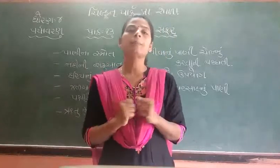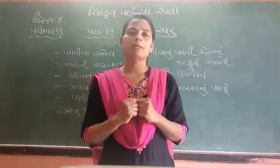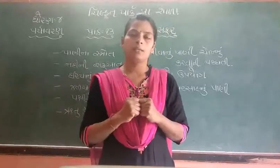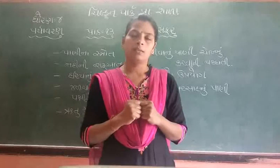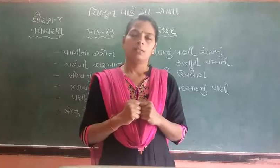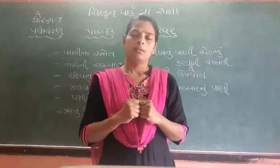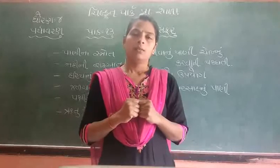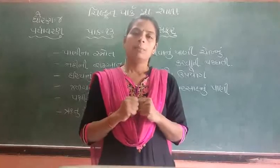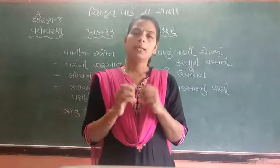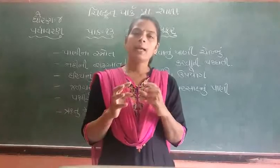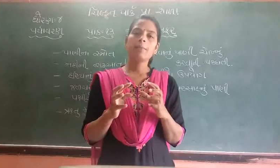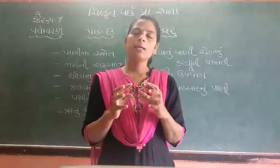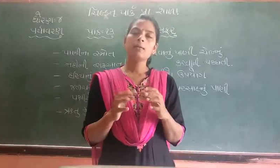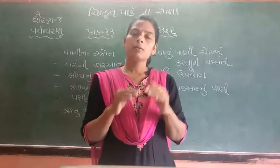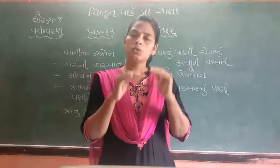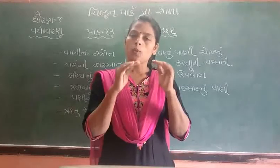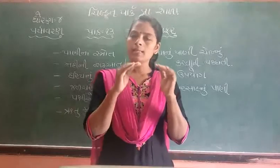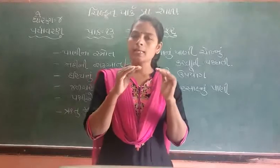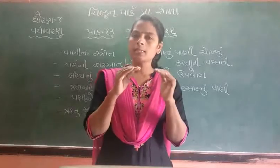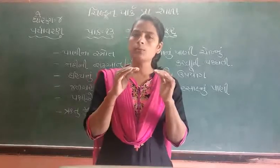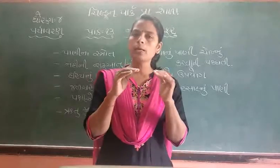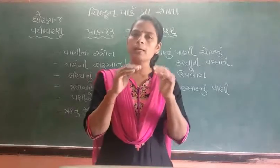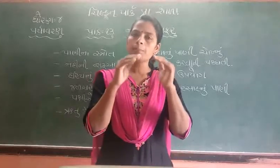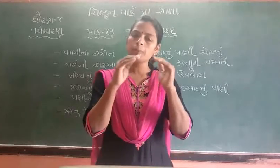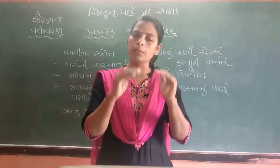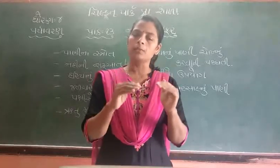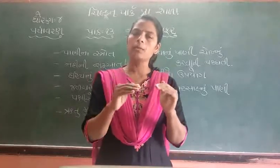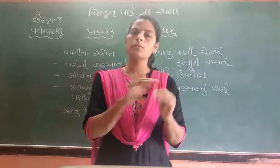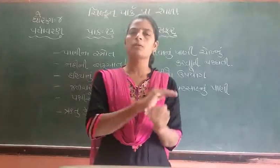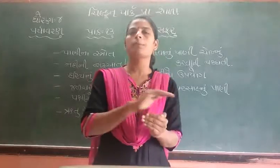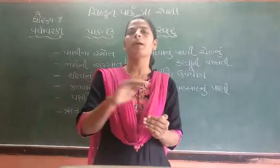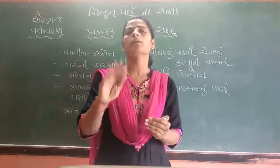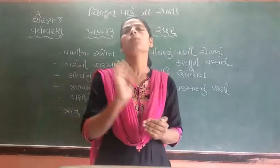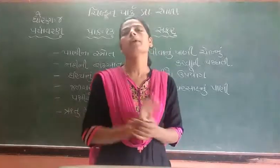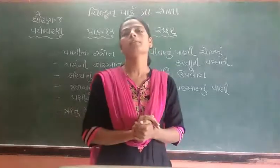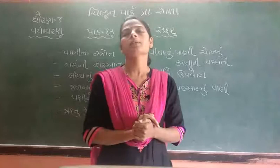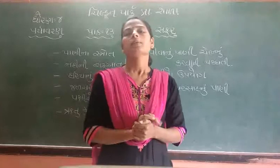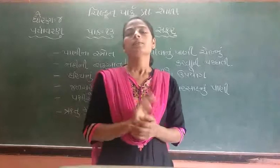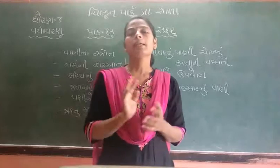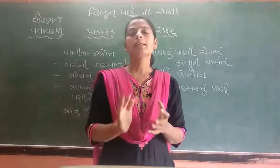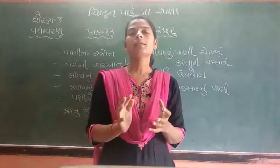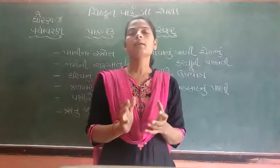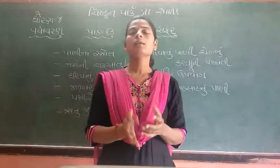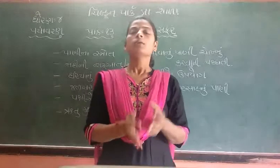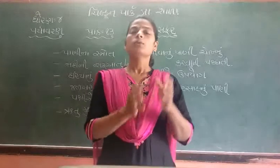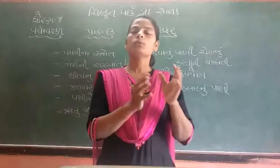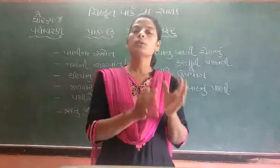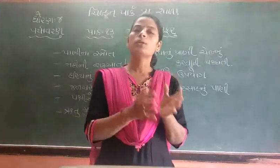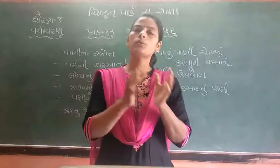પડતી, પરિણામે ચોમાસા જેટલું નહીં પણ મધ્યમ સ્તર પાણીનું હોય છે. શેની અંદર? તો નદીઓ,